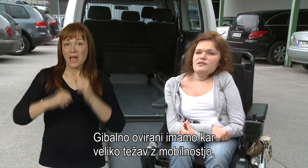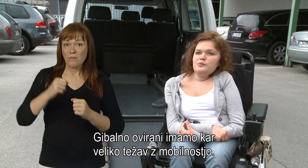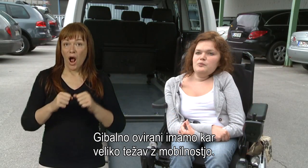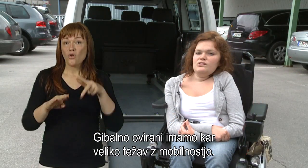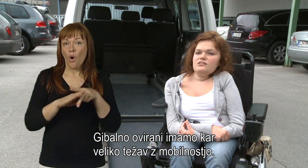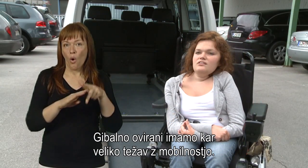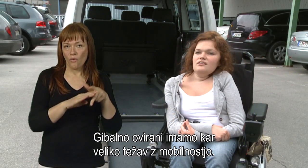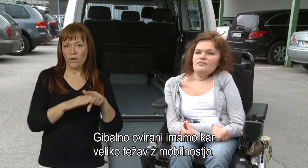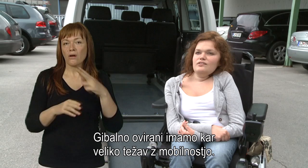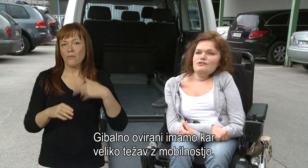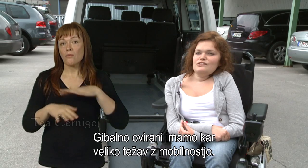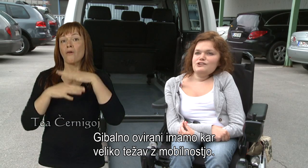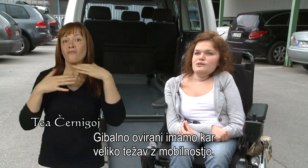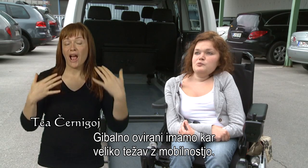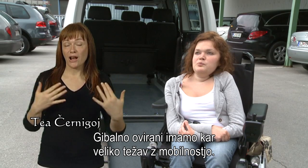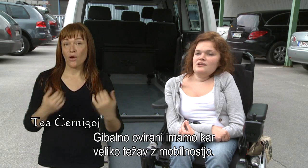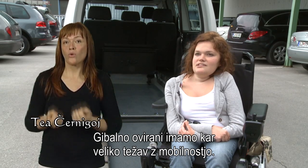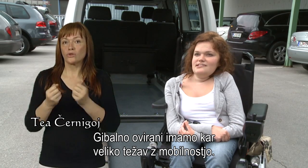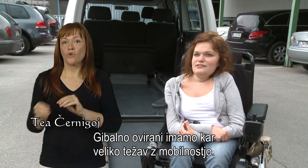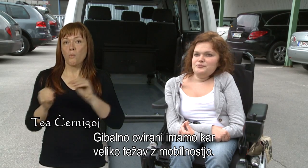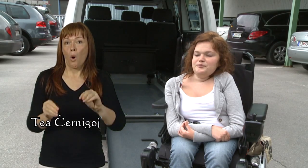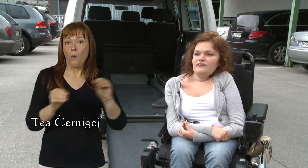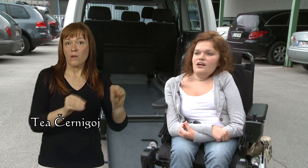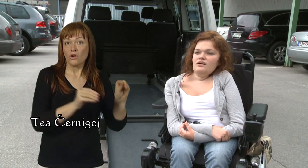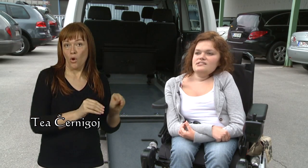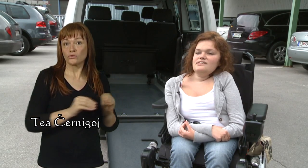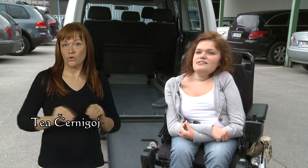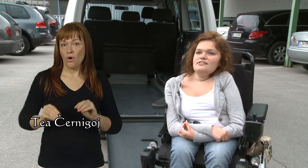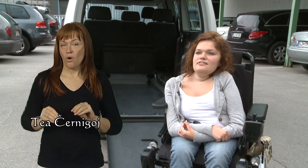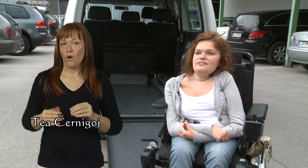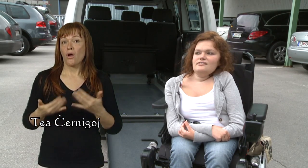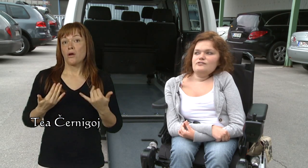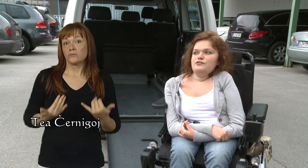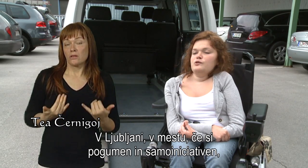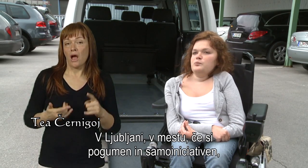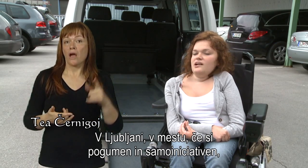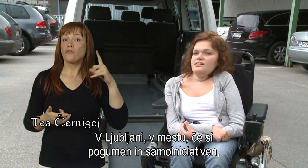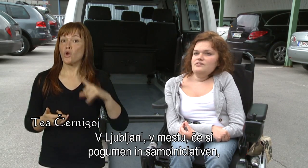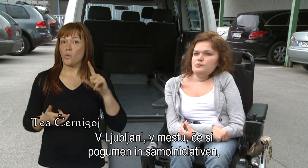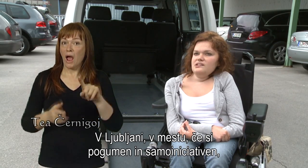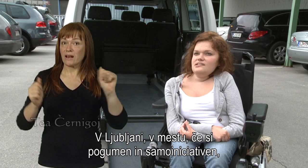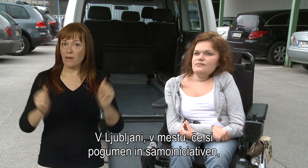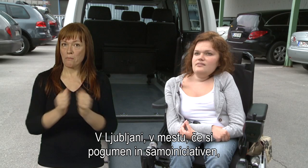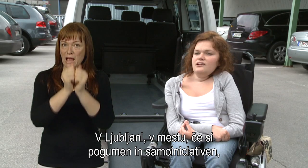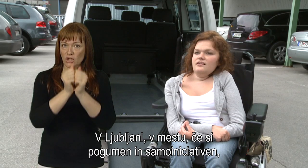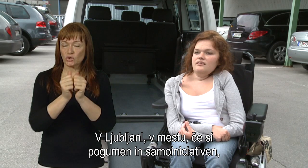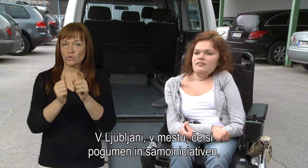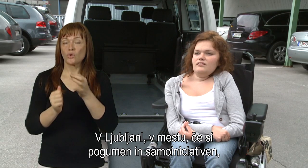Gibalno ovirani imamo kar veliko težav z mobilnostjo. Zdaj v Ljubljani, v